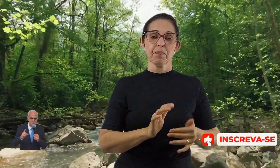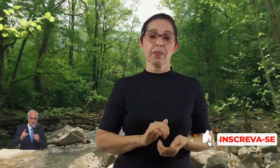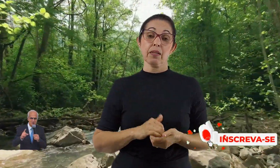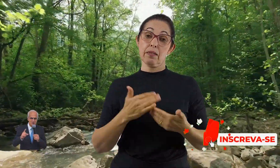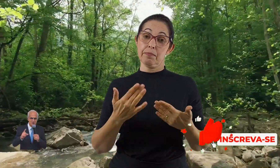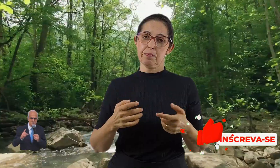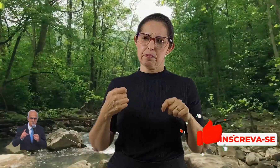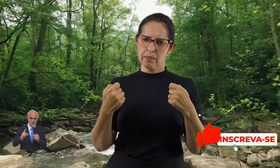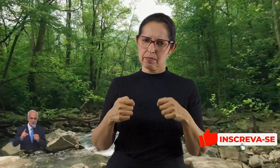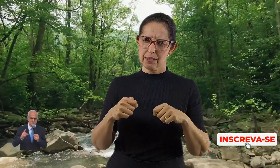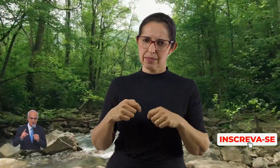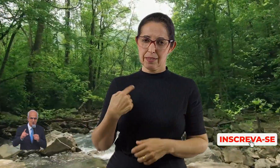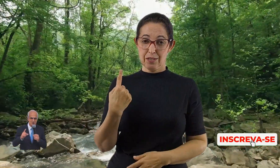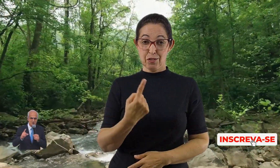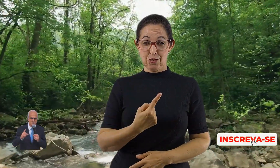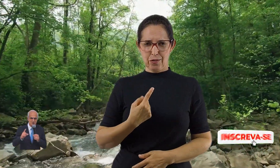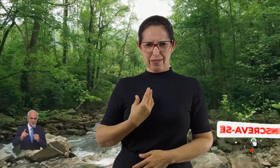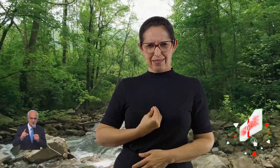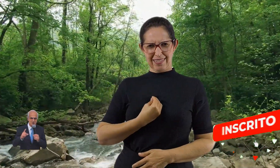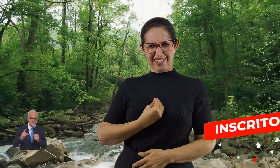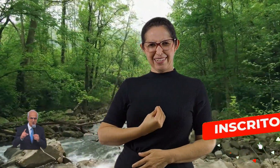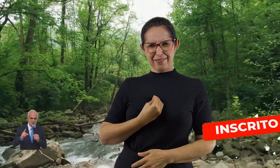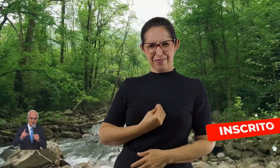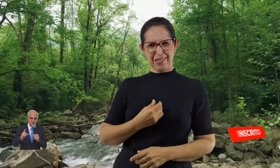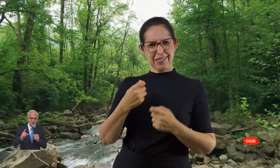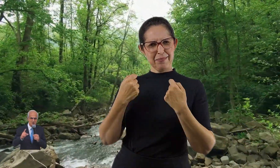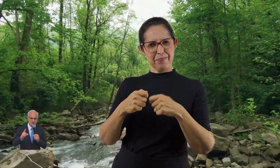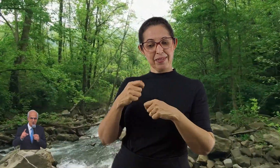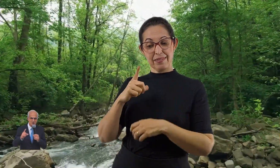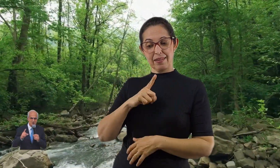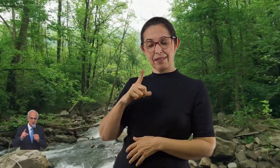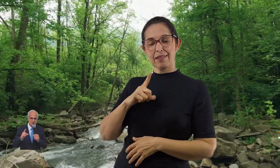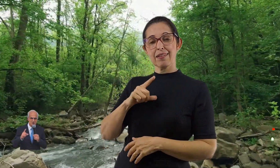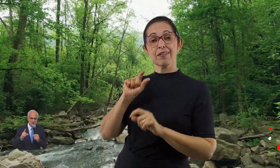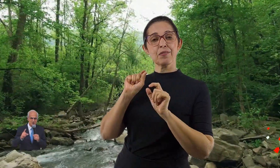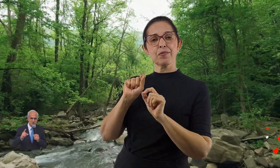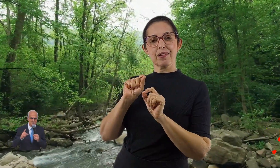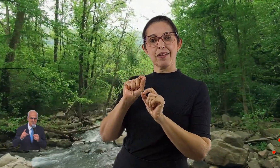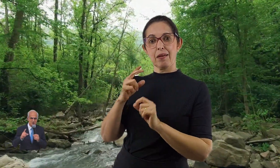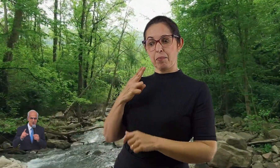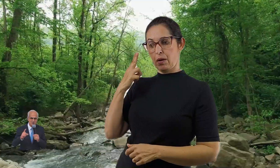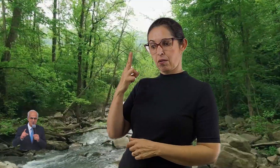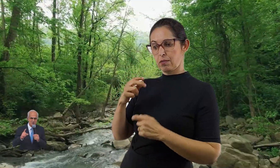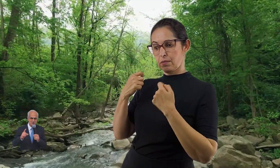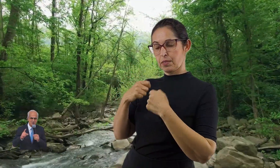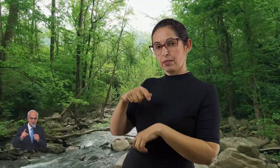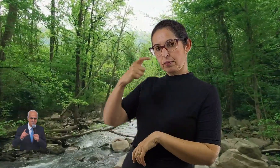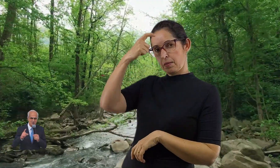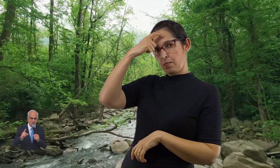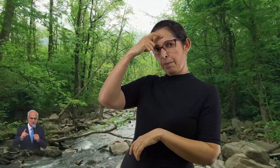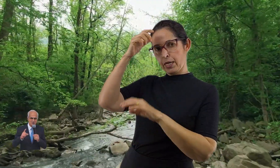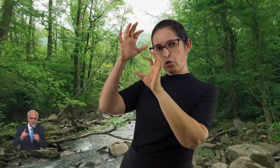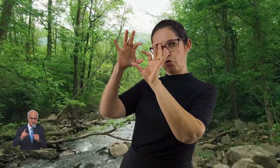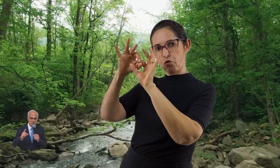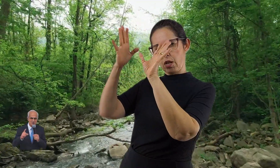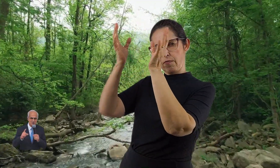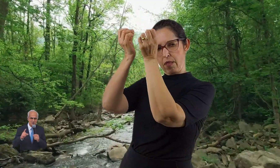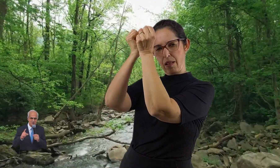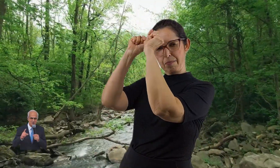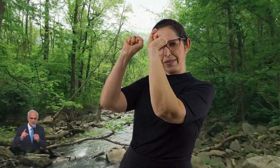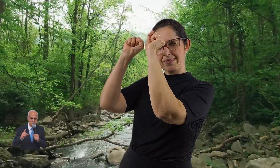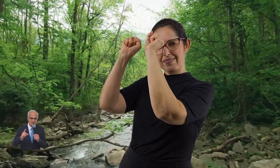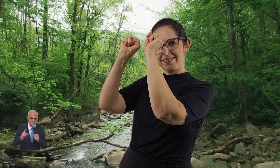mente firme no Senhor. Para o Senhor nos usar, nós precisamos de uma mente liberta. Precisamos de entender que a